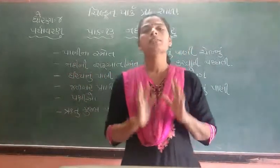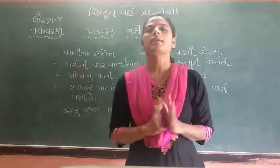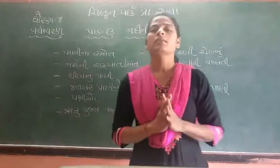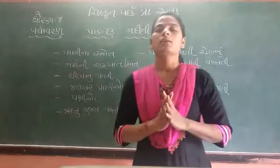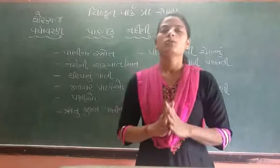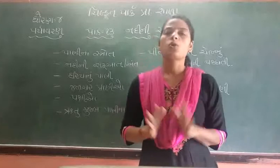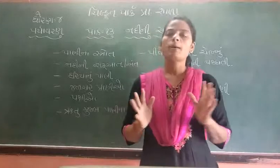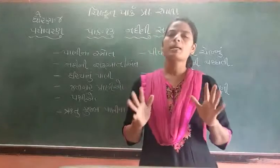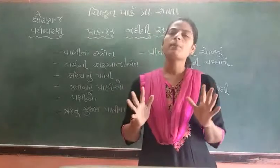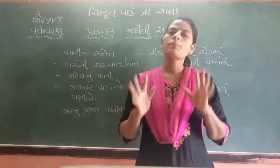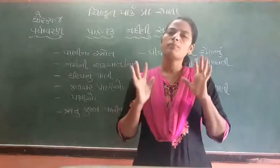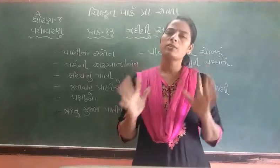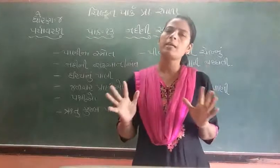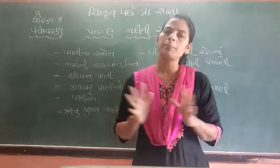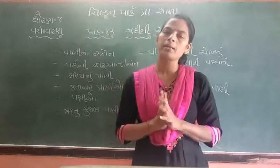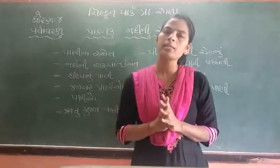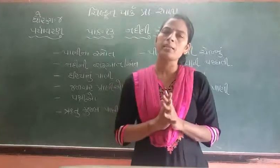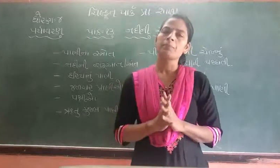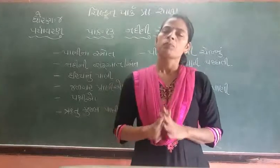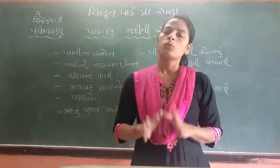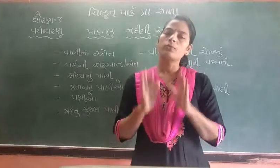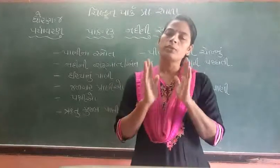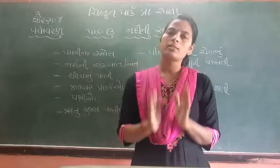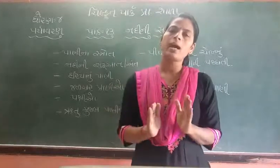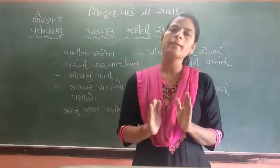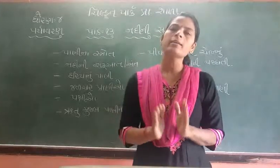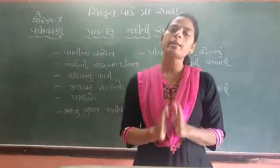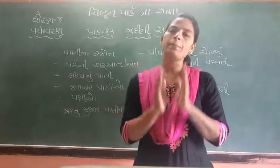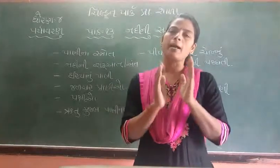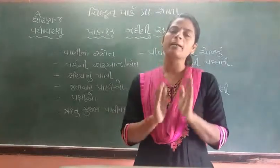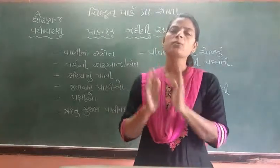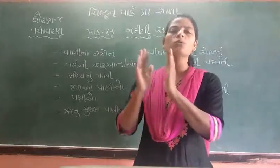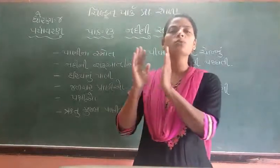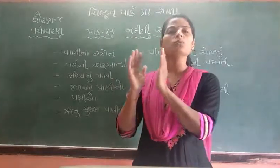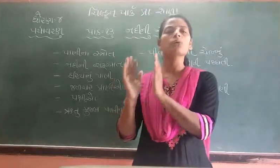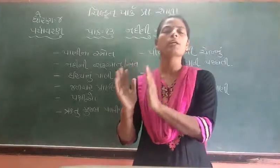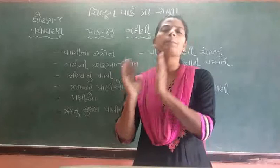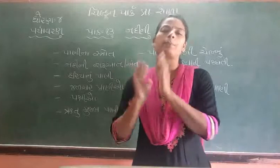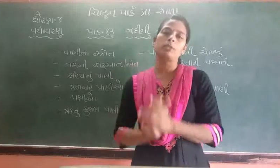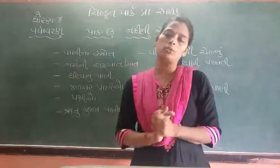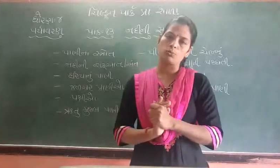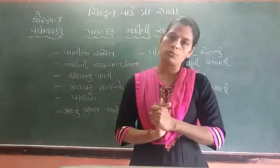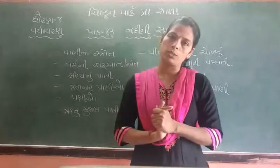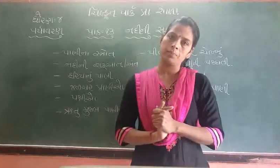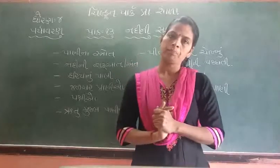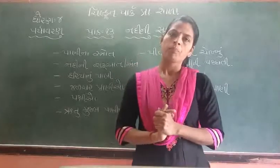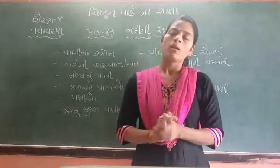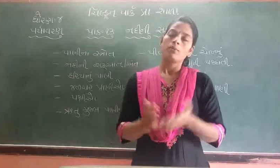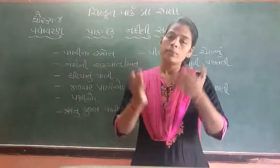वरसाद। चोमासामां वरसाद पड़े छे ने, तो वरसाद ए पाणीनो मुख्य प्राप्ति स्त्रोत छे।